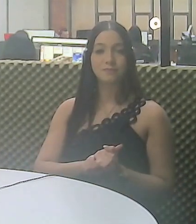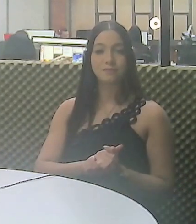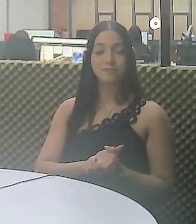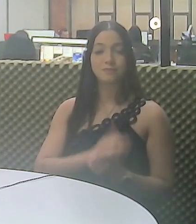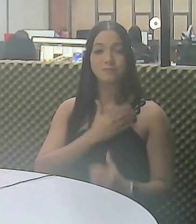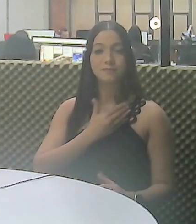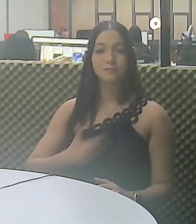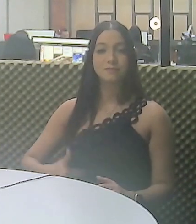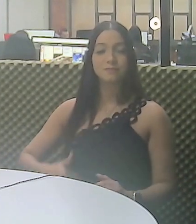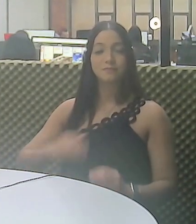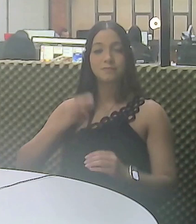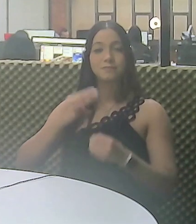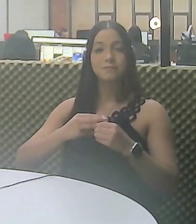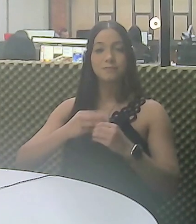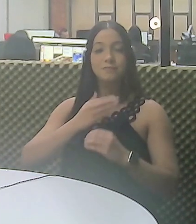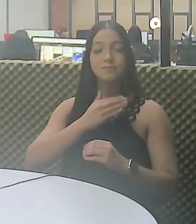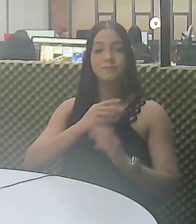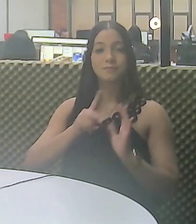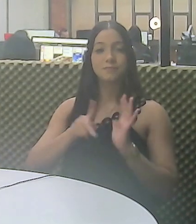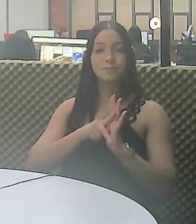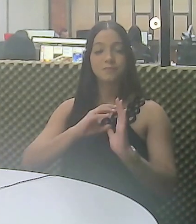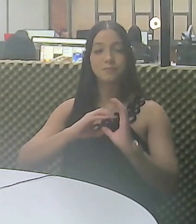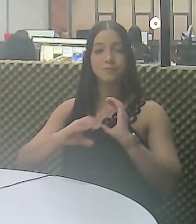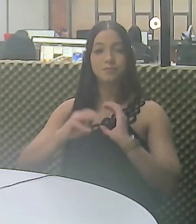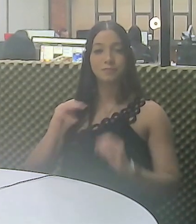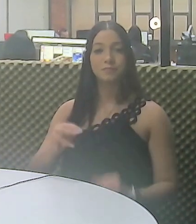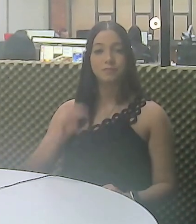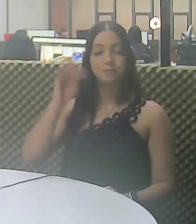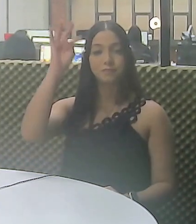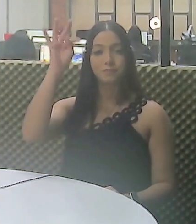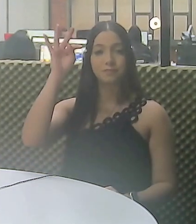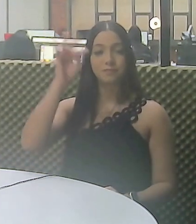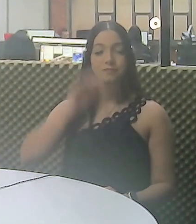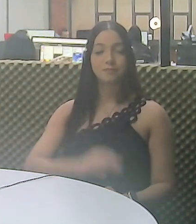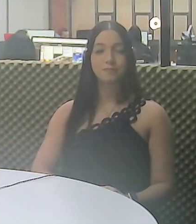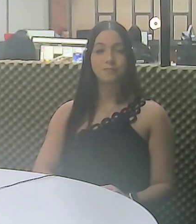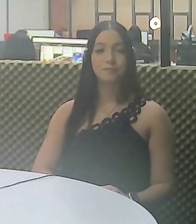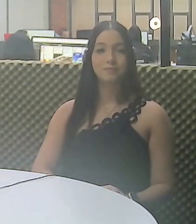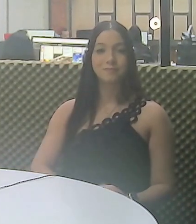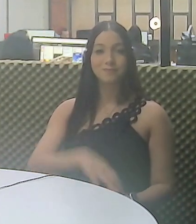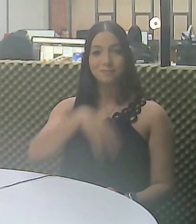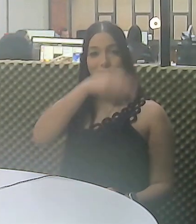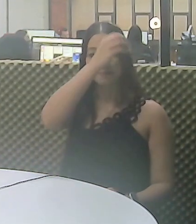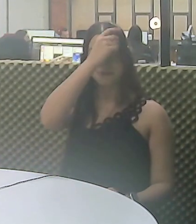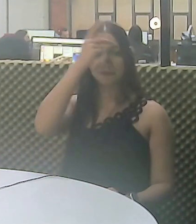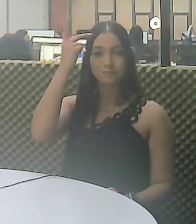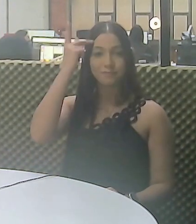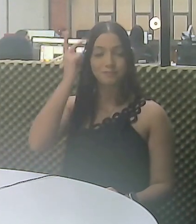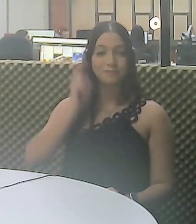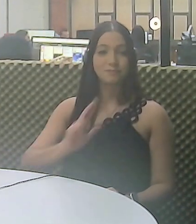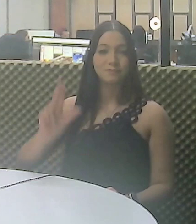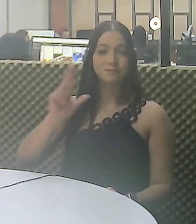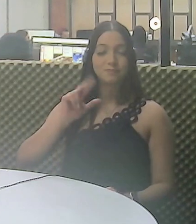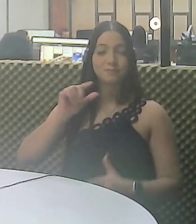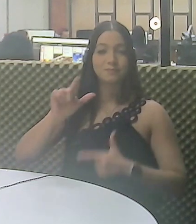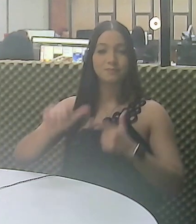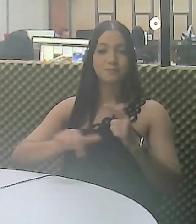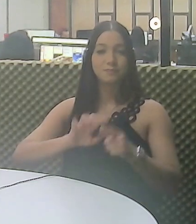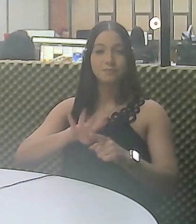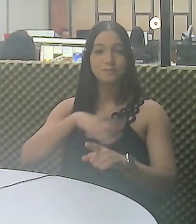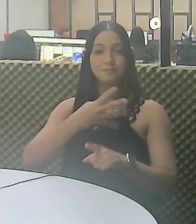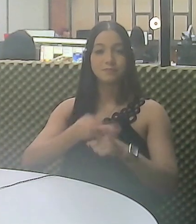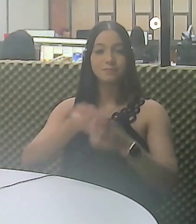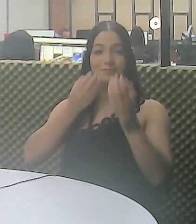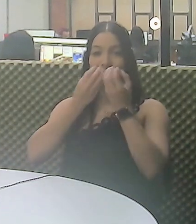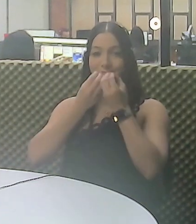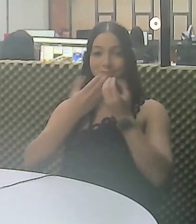Silva. Secretário Municipal de Governo e Comunicação, Marco Túlio de Castro Kalimann. Prefeitura de Uberlândia,